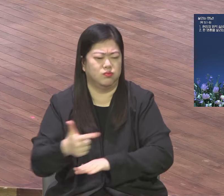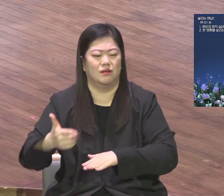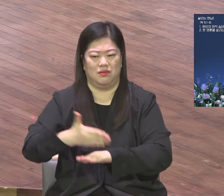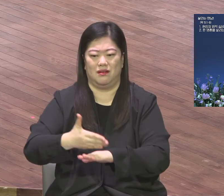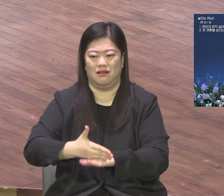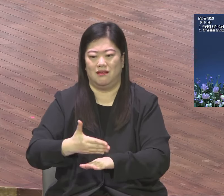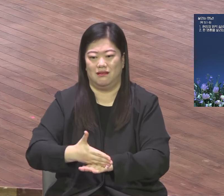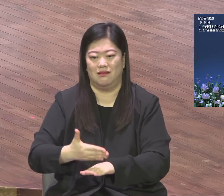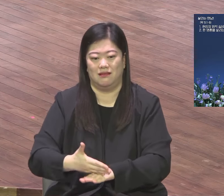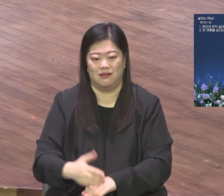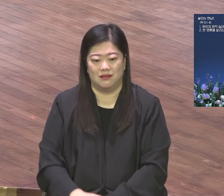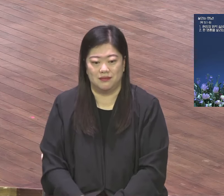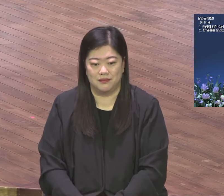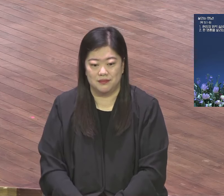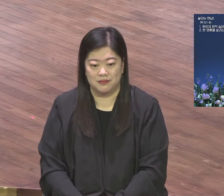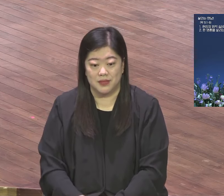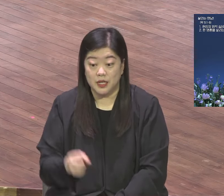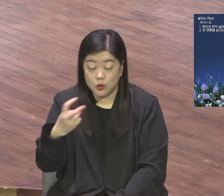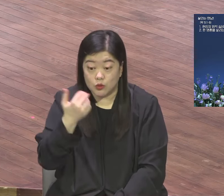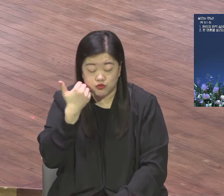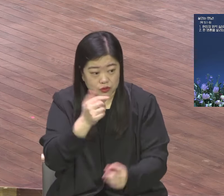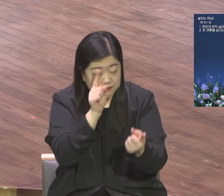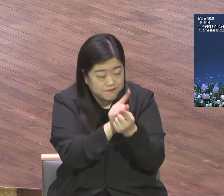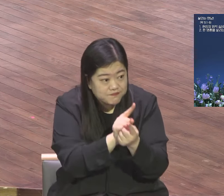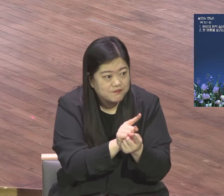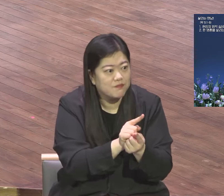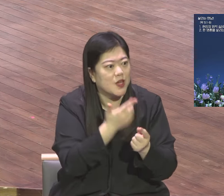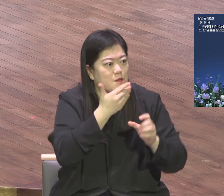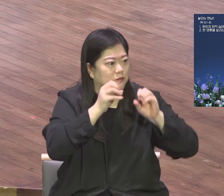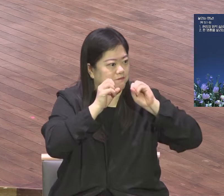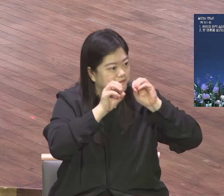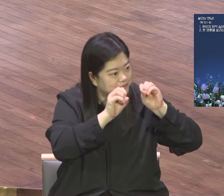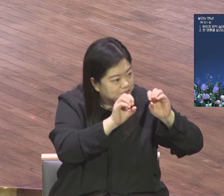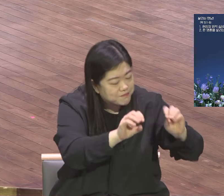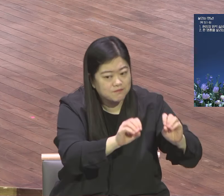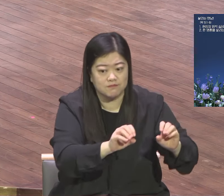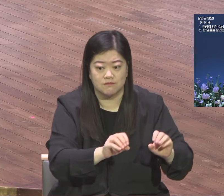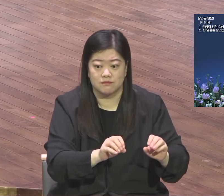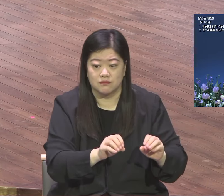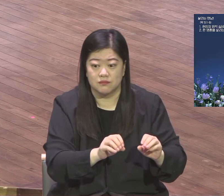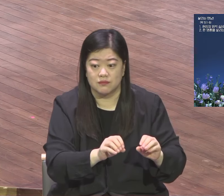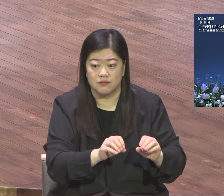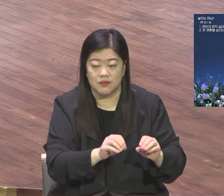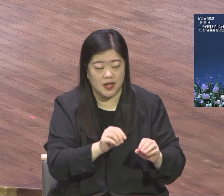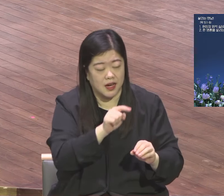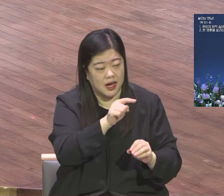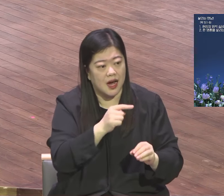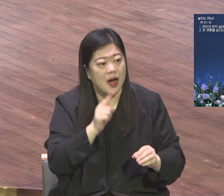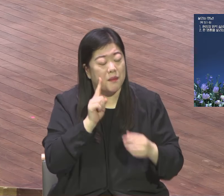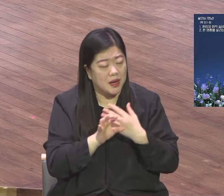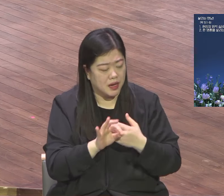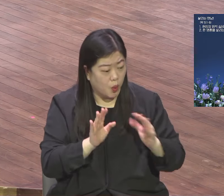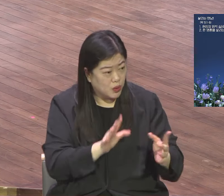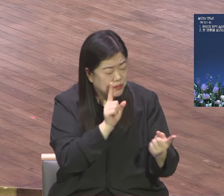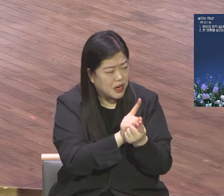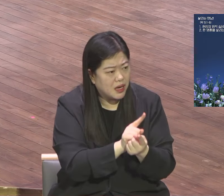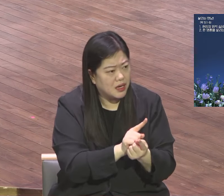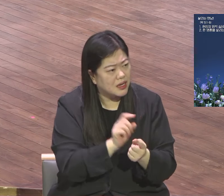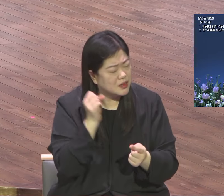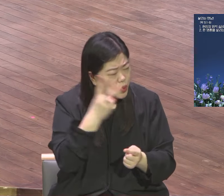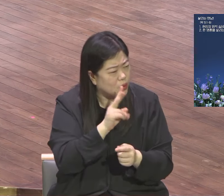만나든지 저 사람에게 내가 생명줄 던져야 되는데 저 사람이 날 이제 영원히 못 만날 텐데 오늘 내가